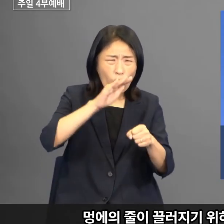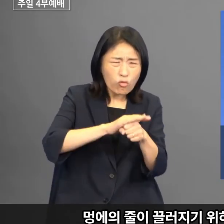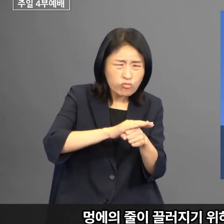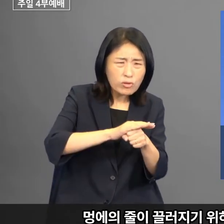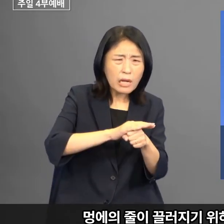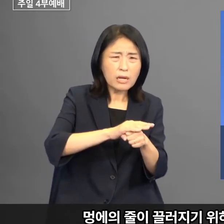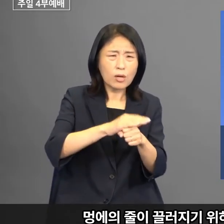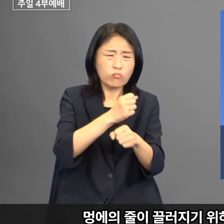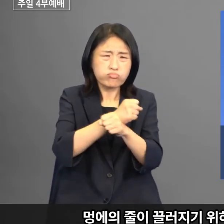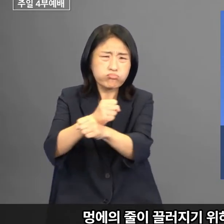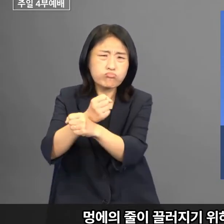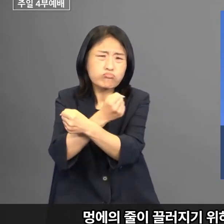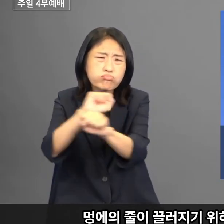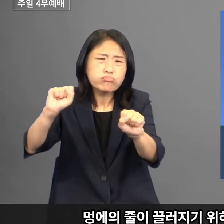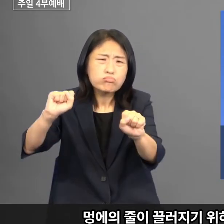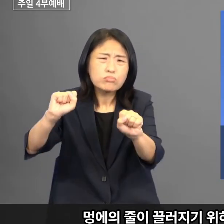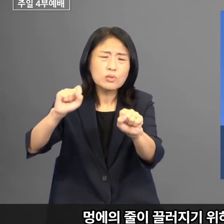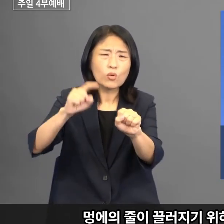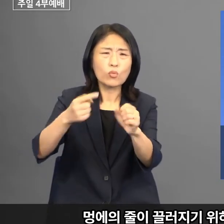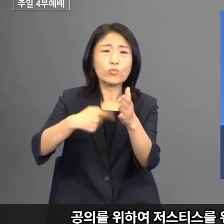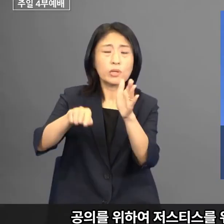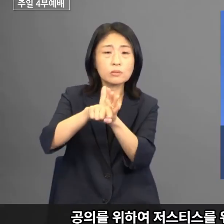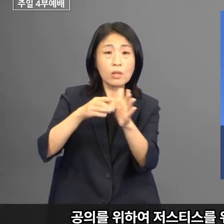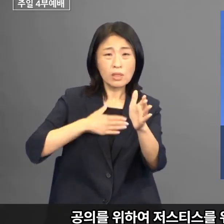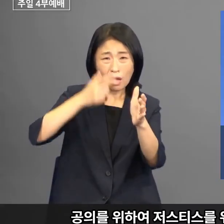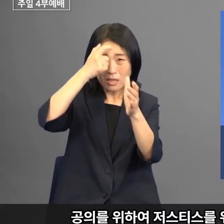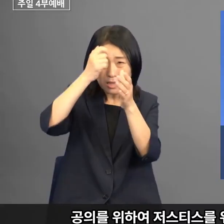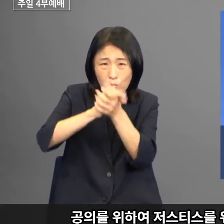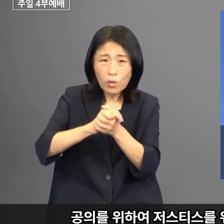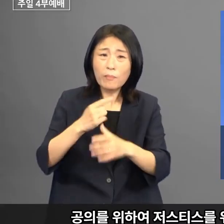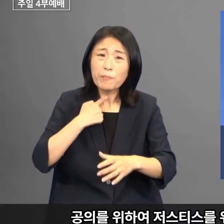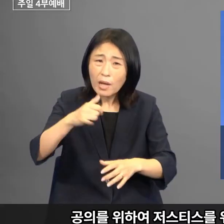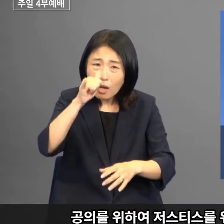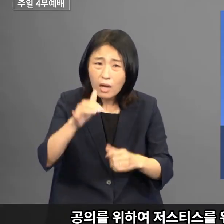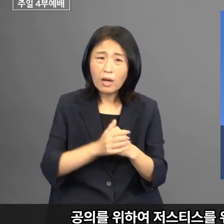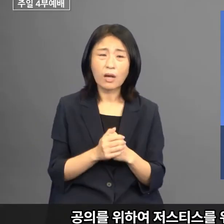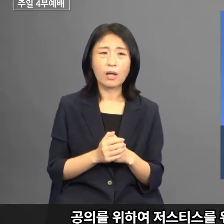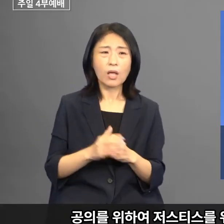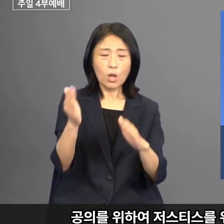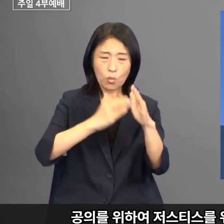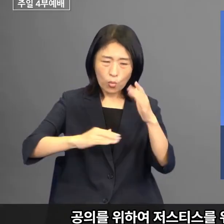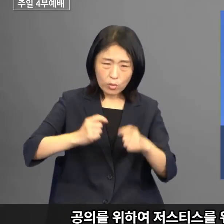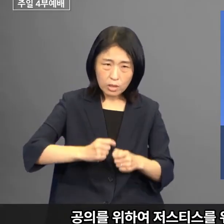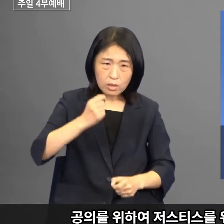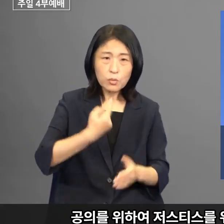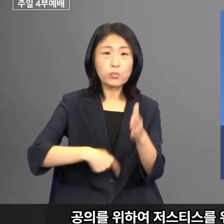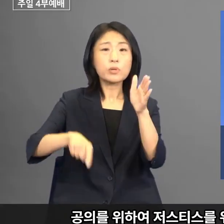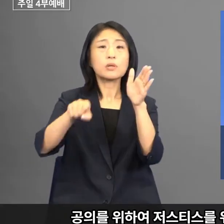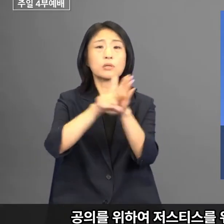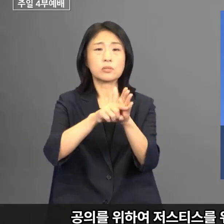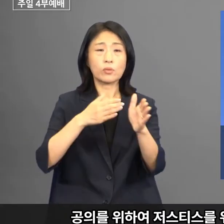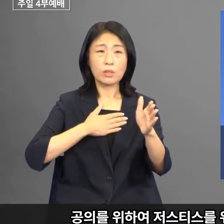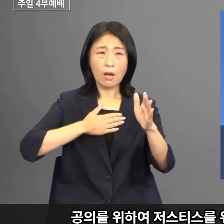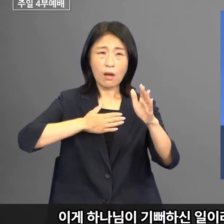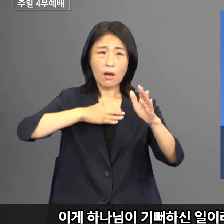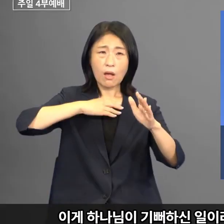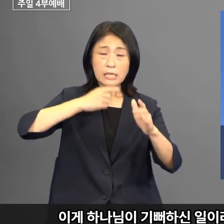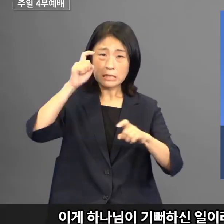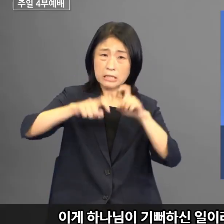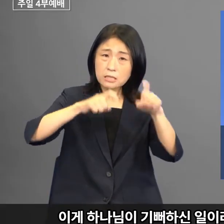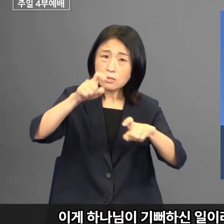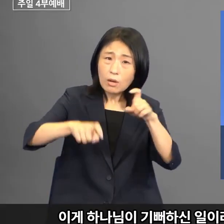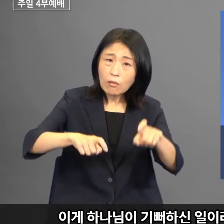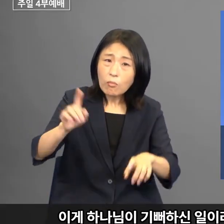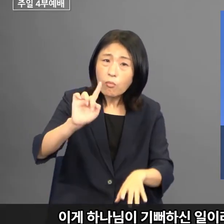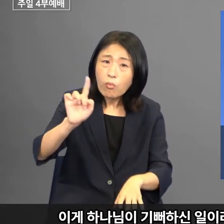멍에의 줄이 끌어지기 위하여 내가 기도한 적이 있느냐? 공의를 위하여, 저스티스를 위하여 내가 한 일이 뭐가 있지? 이게